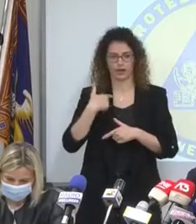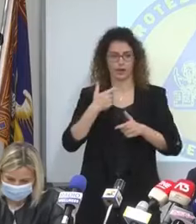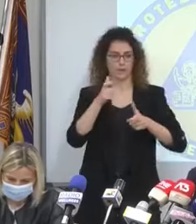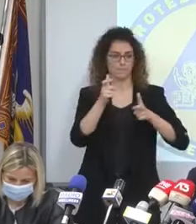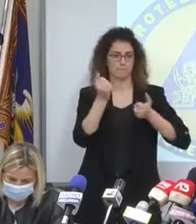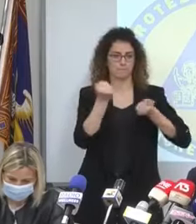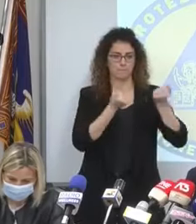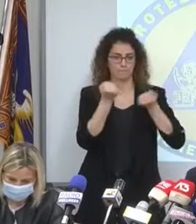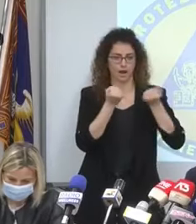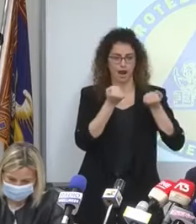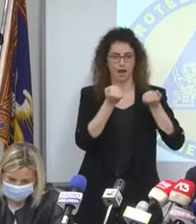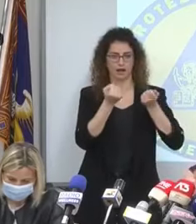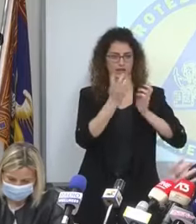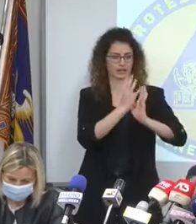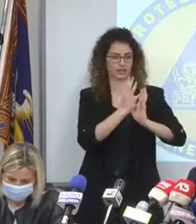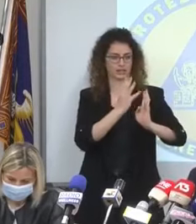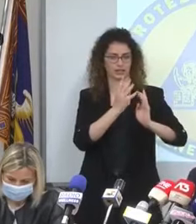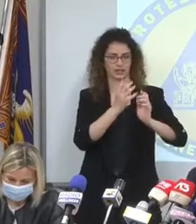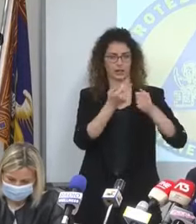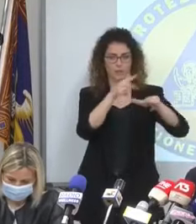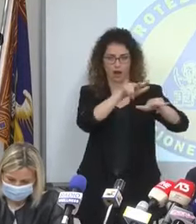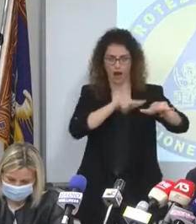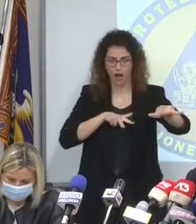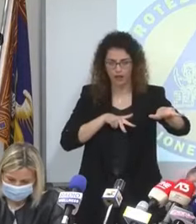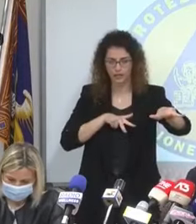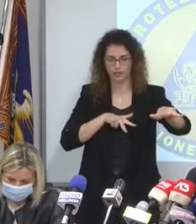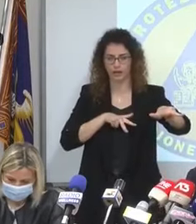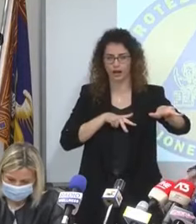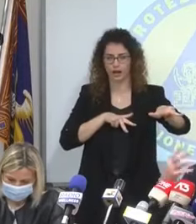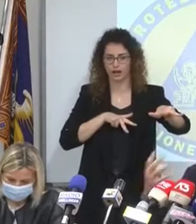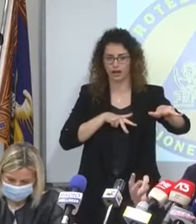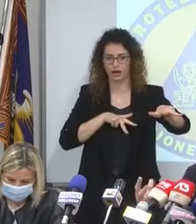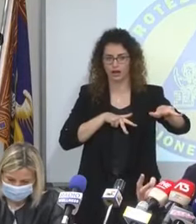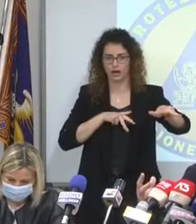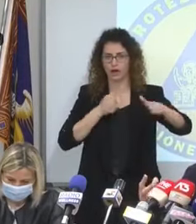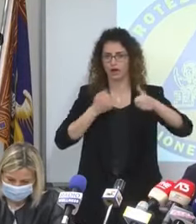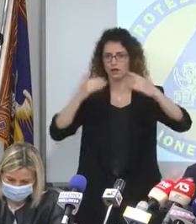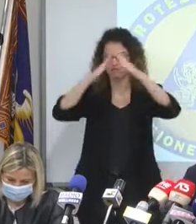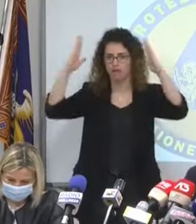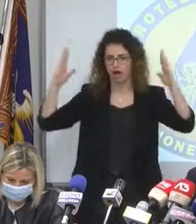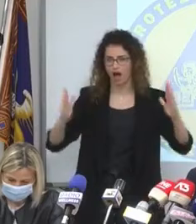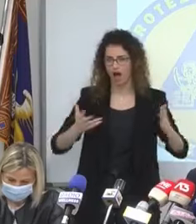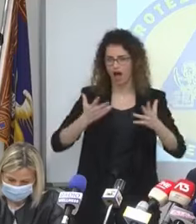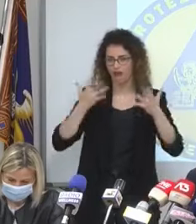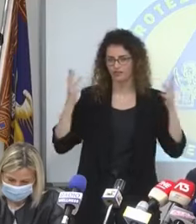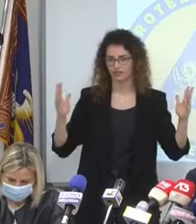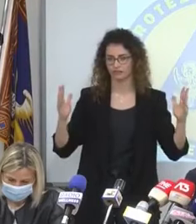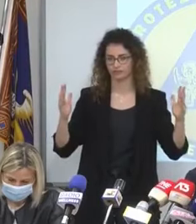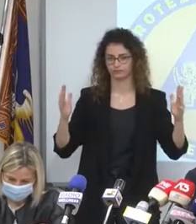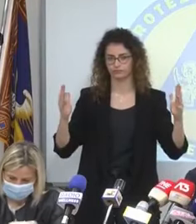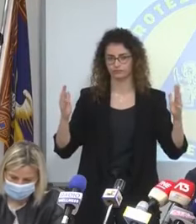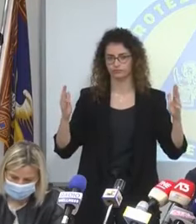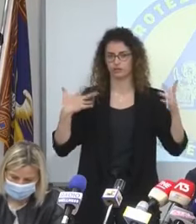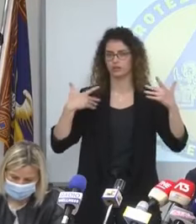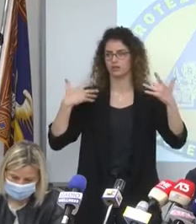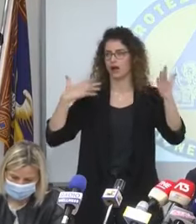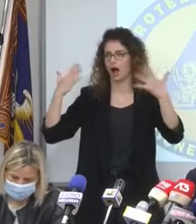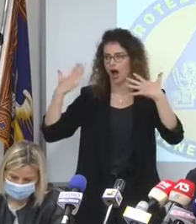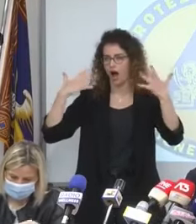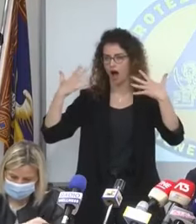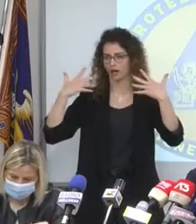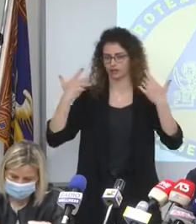in mezzo chilometro, cioè in modo tale che ci sia spazi, capannoni grandi, per che siano magari